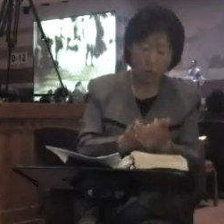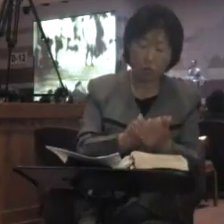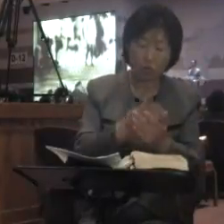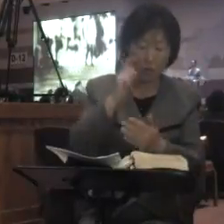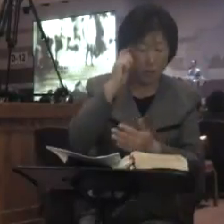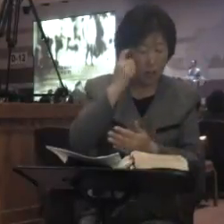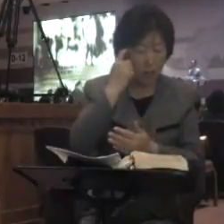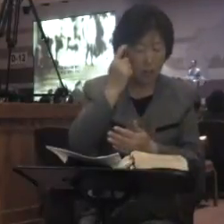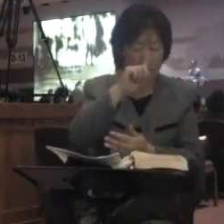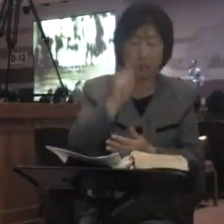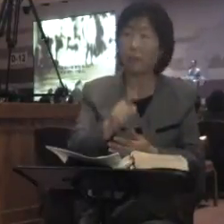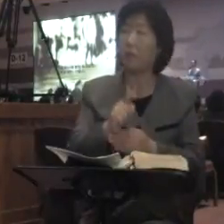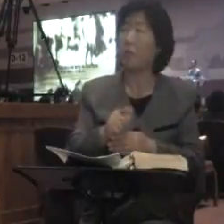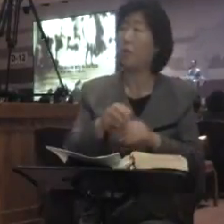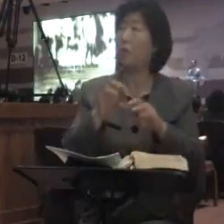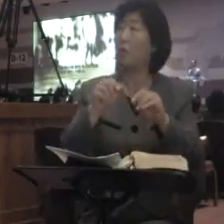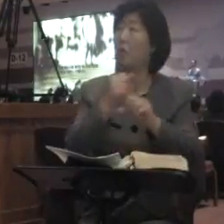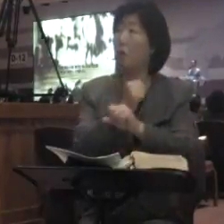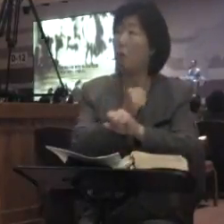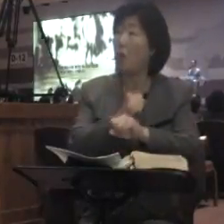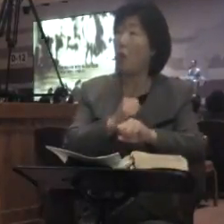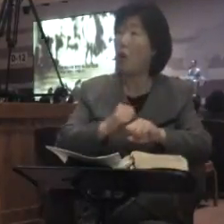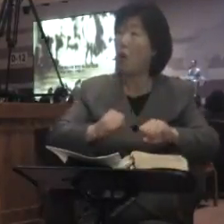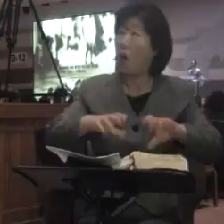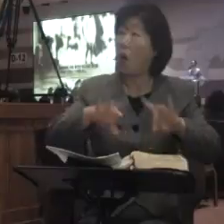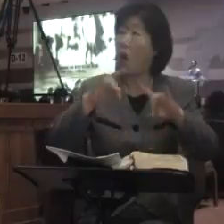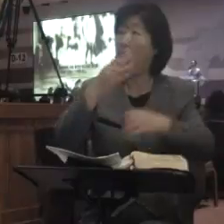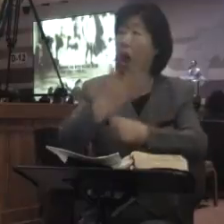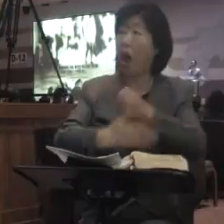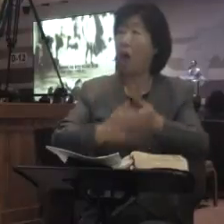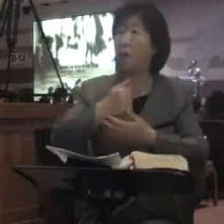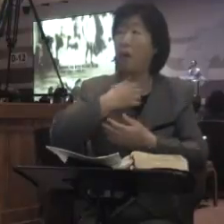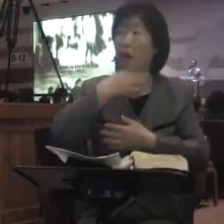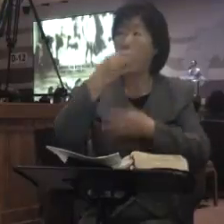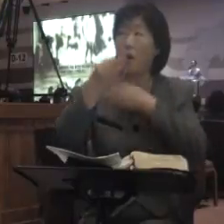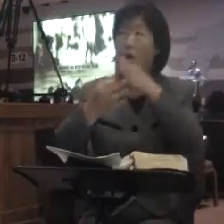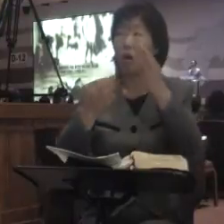광야 같은 청량 위에서 처음 들었던 하나님의 음성,